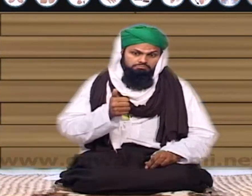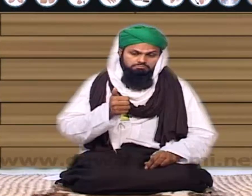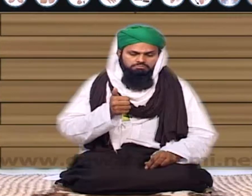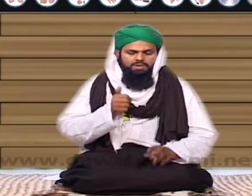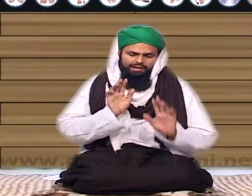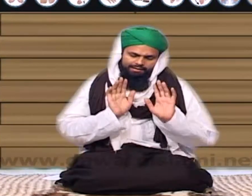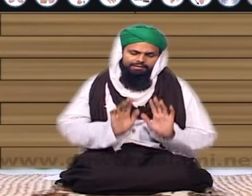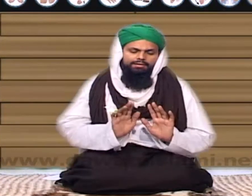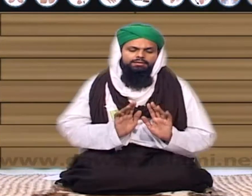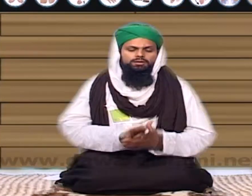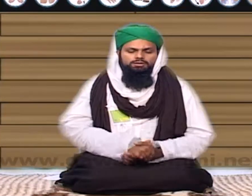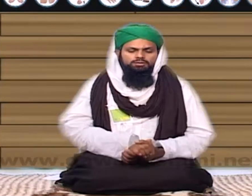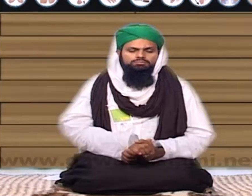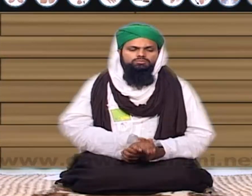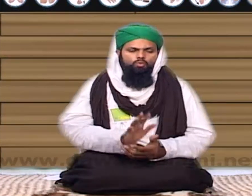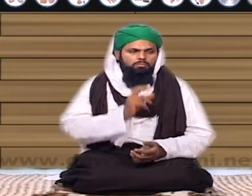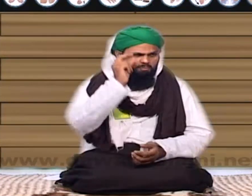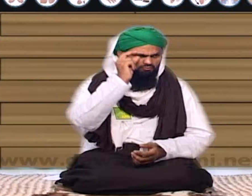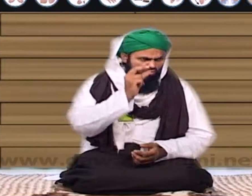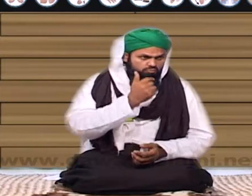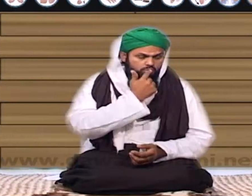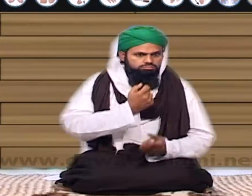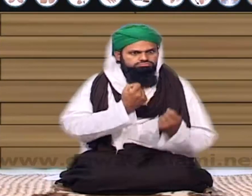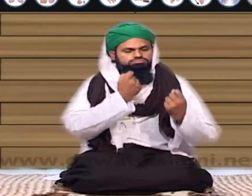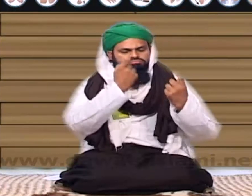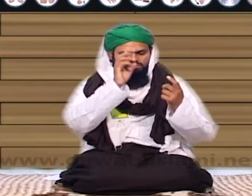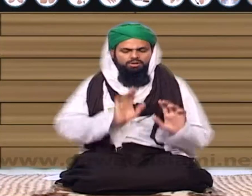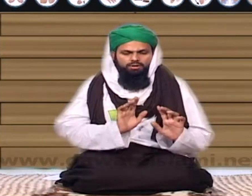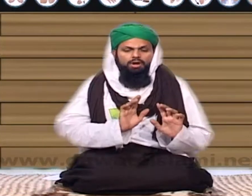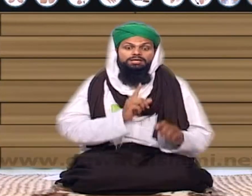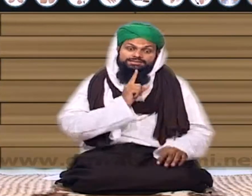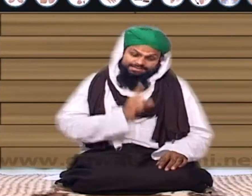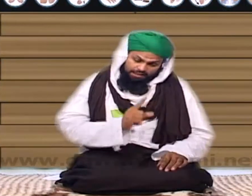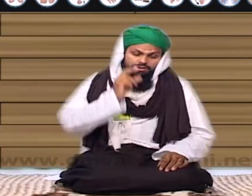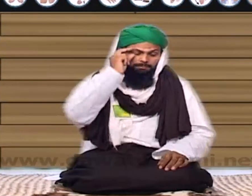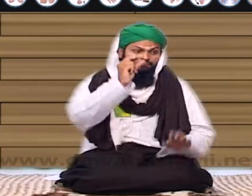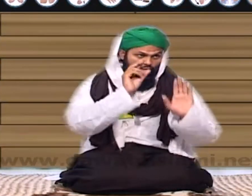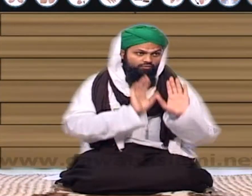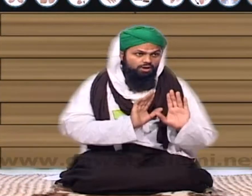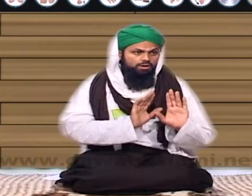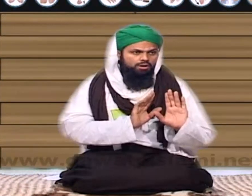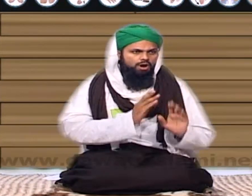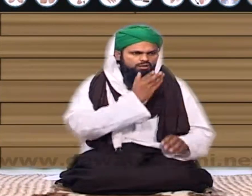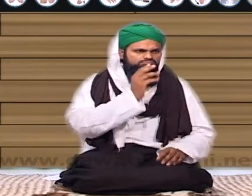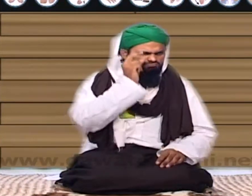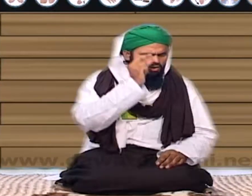اپنے شان میں احمق اور بے وقوف سننے کے لیے تیار نہیں، اگرچہ پرلے درجے کا احمق ہو، اس کو